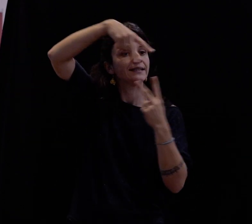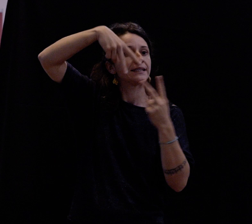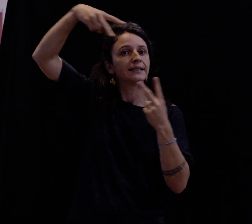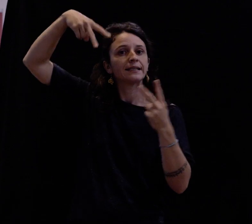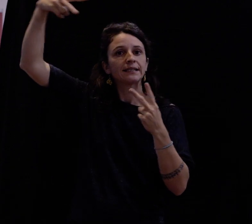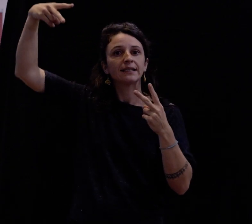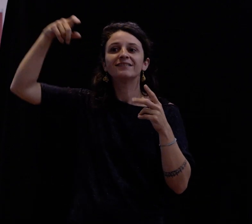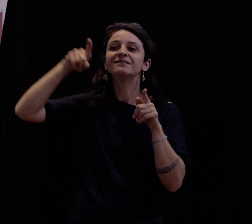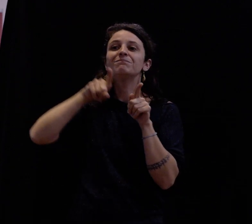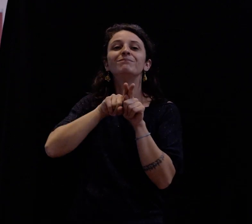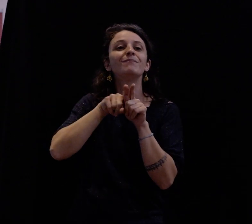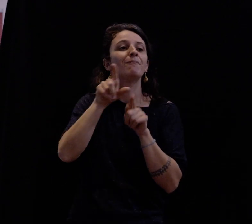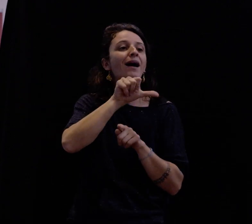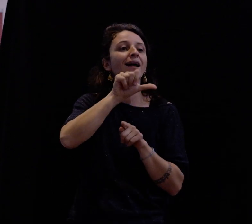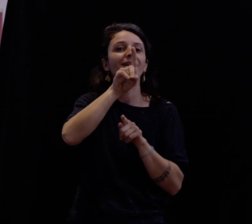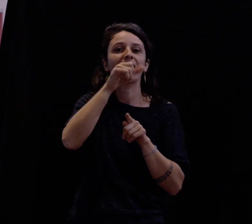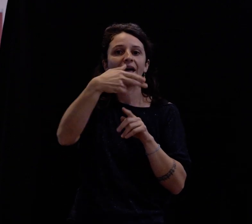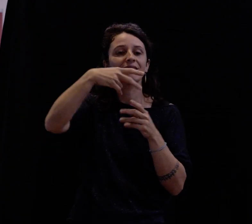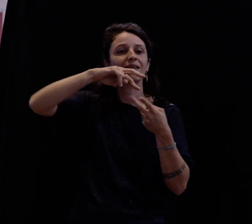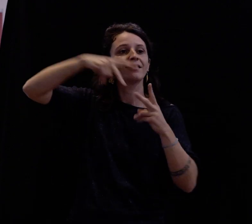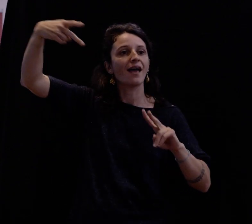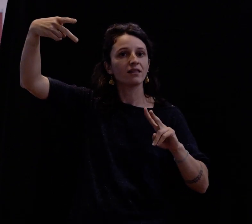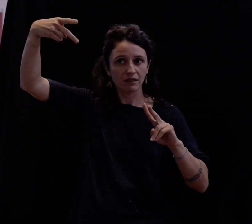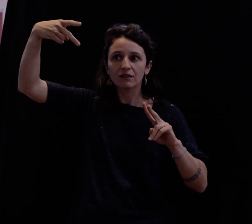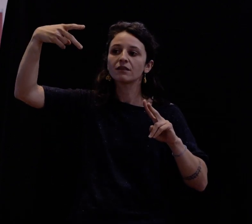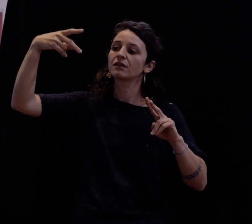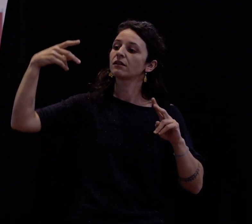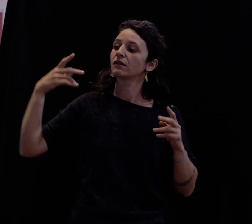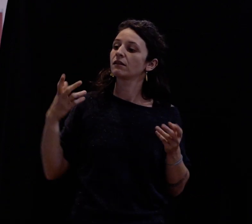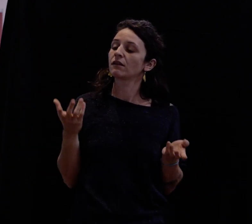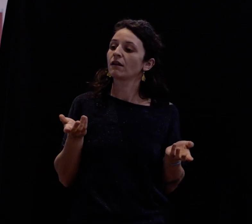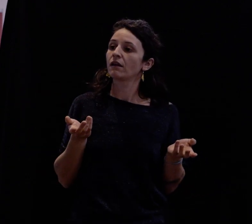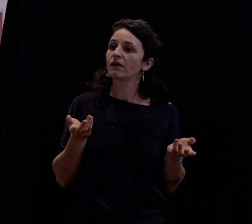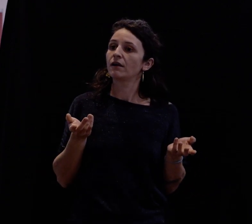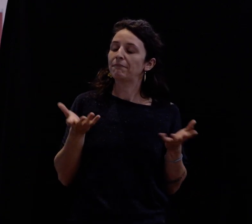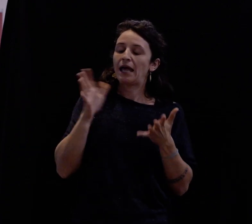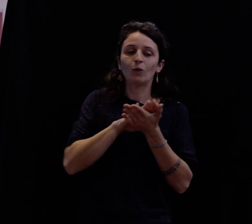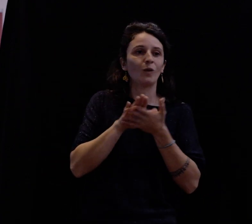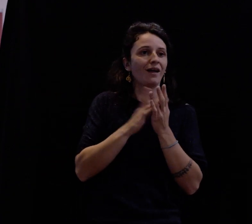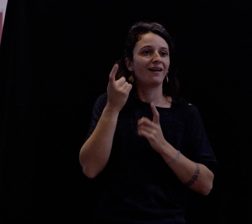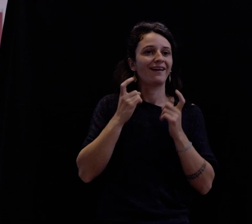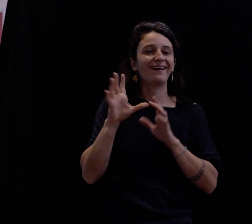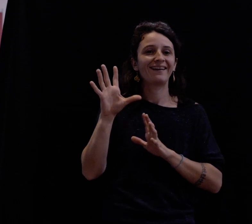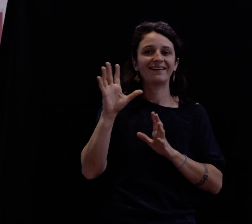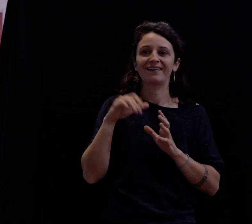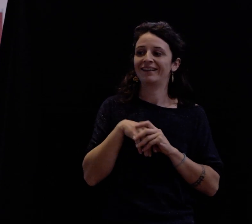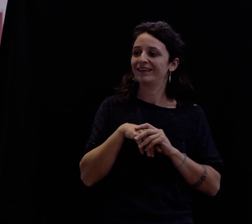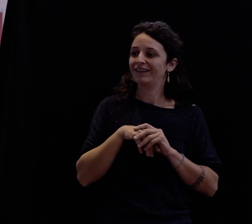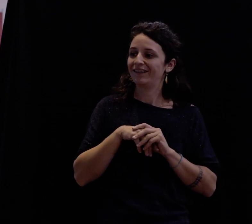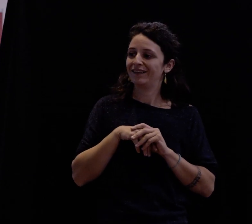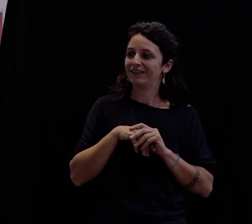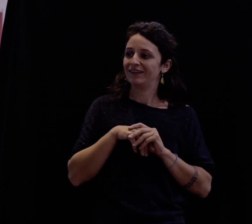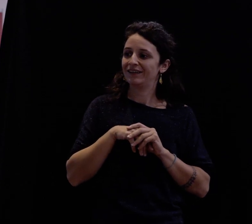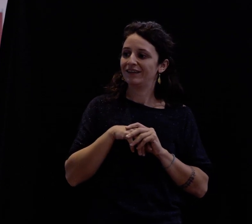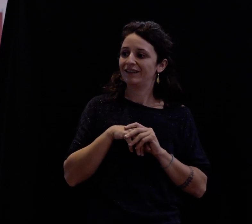de la molécule d'ADN. En fait, donc cette espèce de... Oh, pardon, ça va beaucoup trop vite. Hop. Oula, beaucoup trop